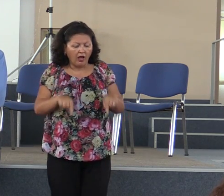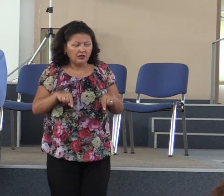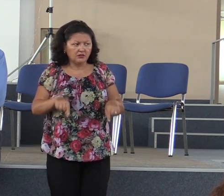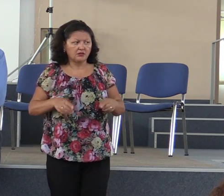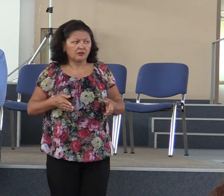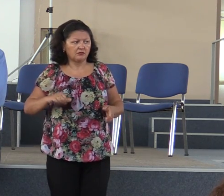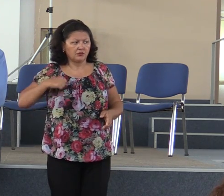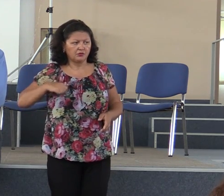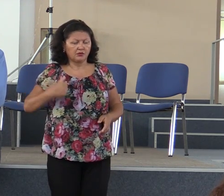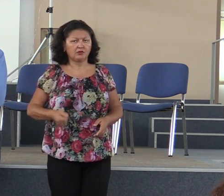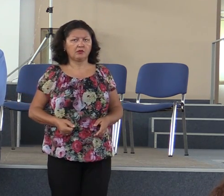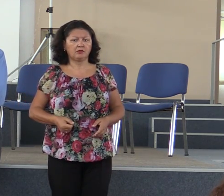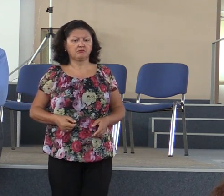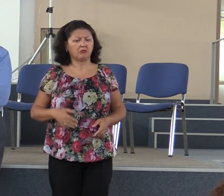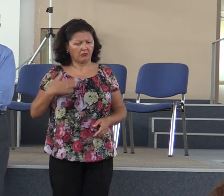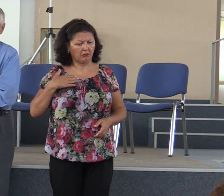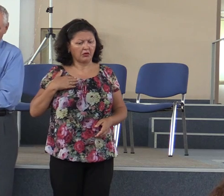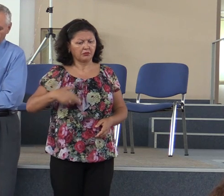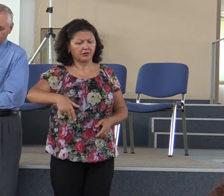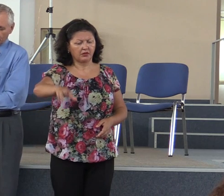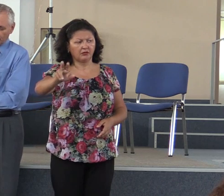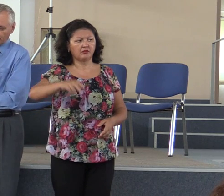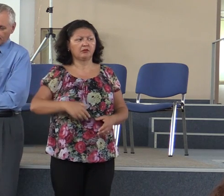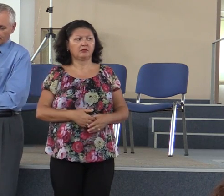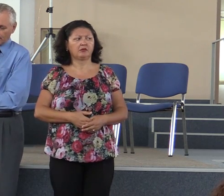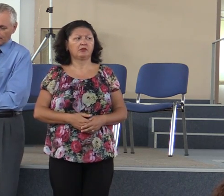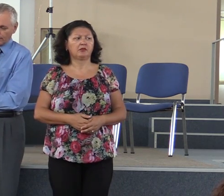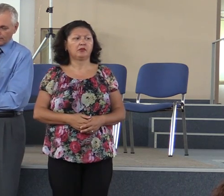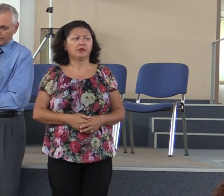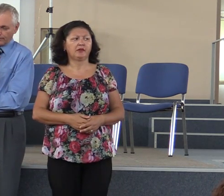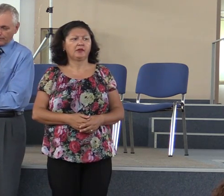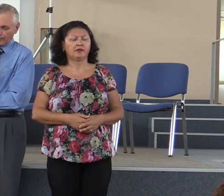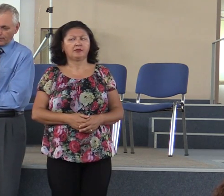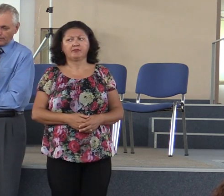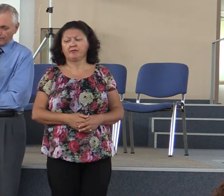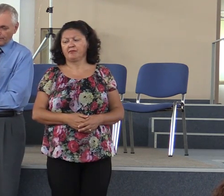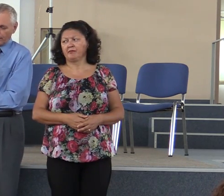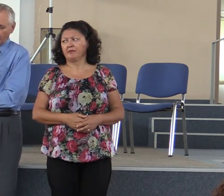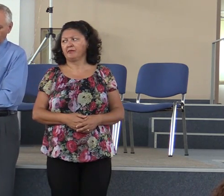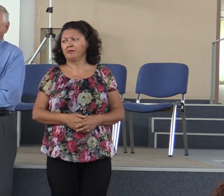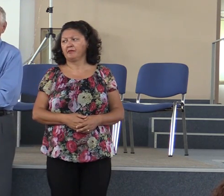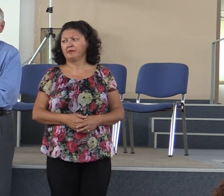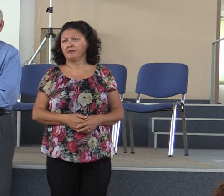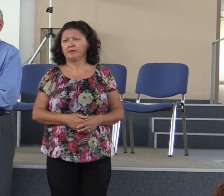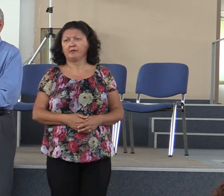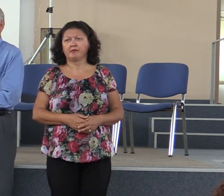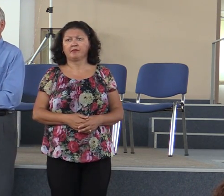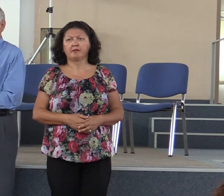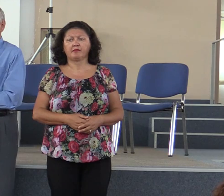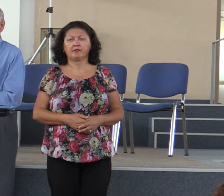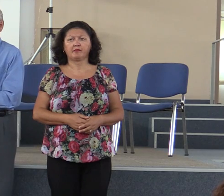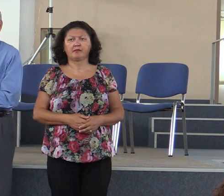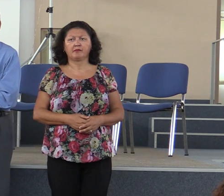me. Trimite-mă pe mine. And this is a very important point the Bible makes. Aici este